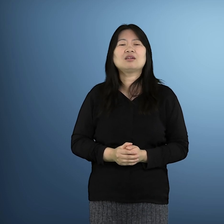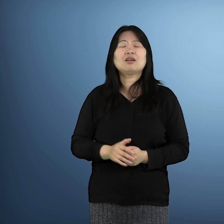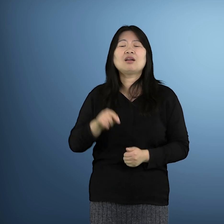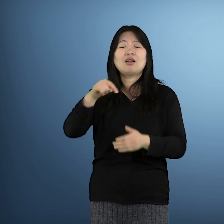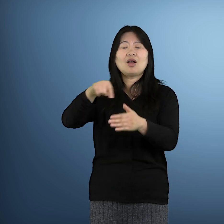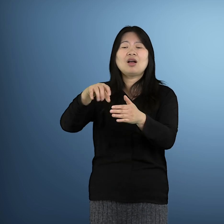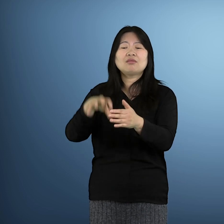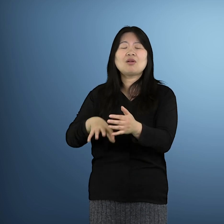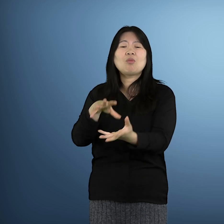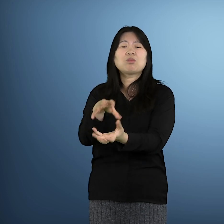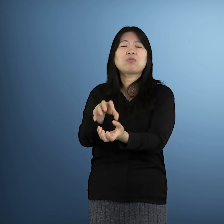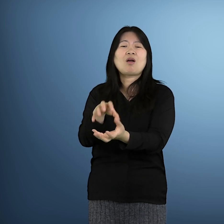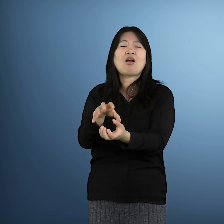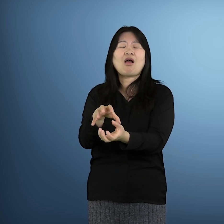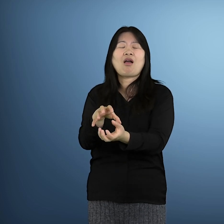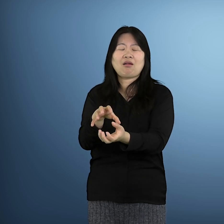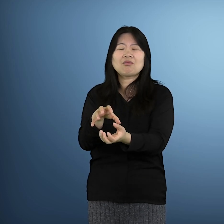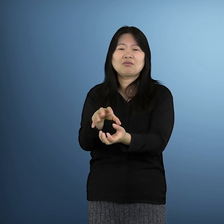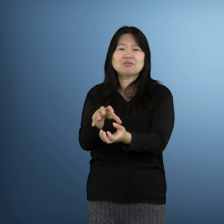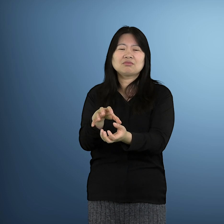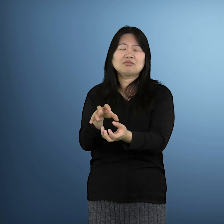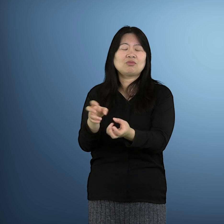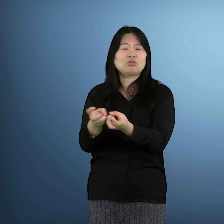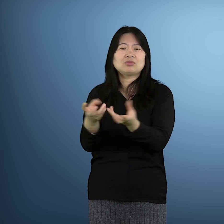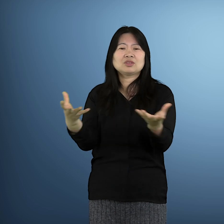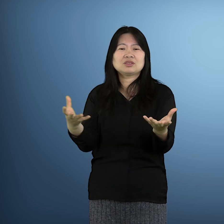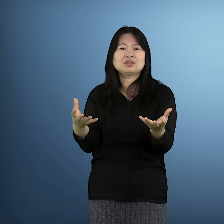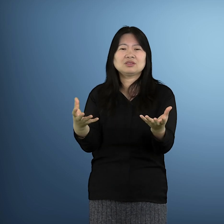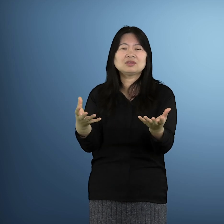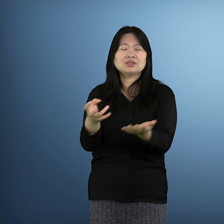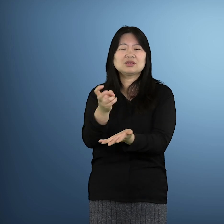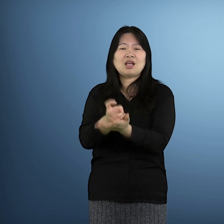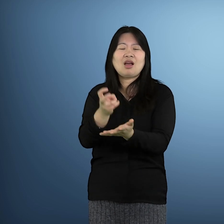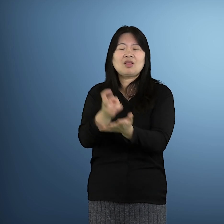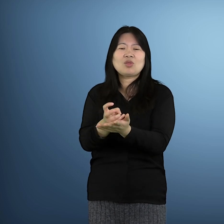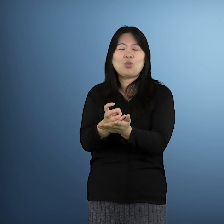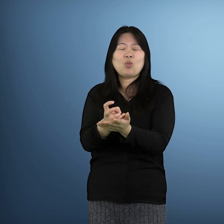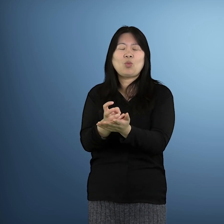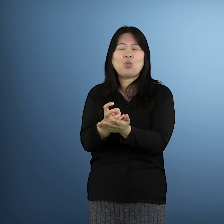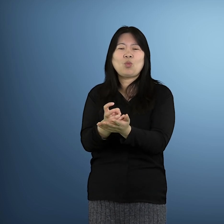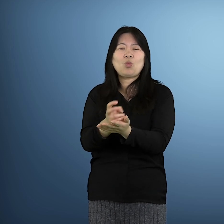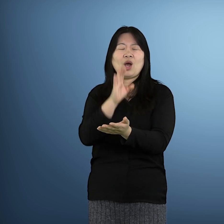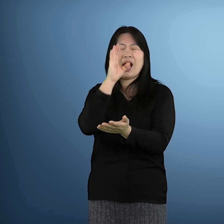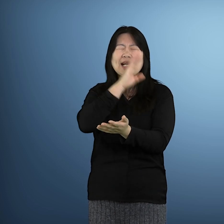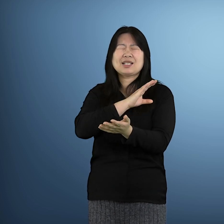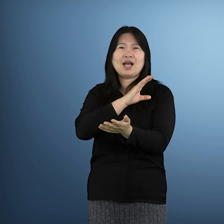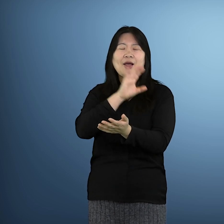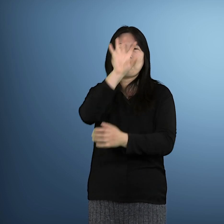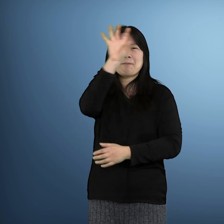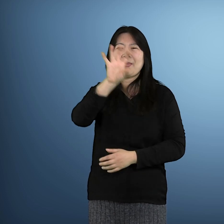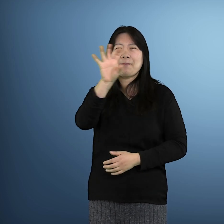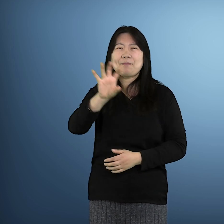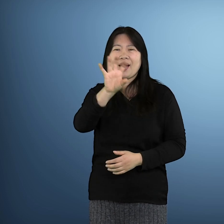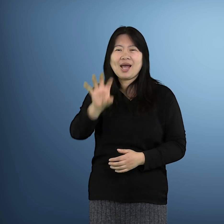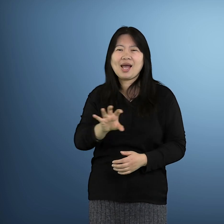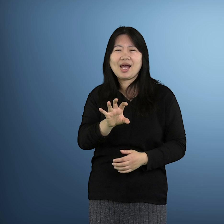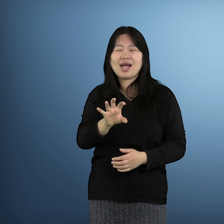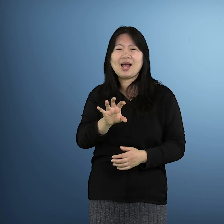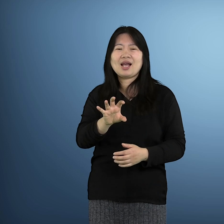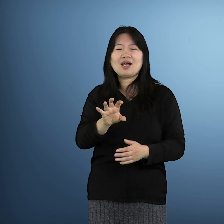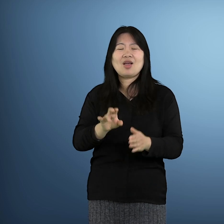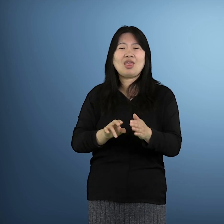버무려진 그 옴짝달싹할 수 없는 제도의 악 속에서 빠져나오지도